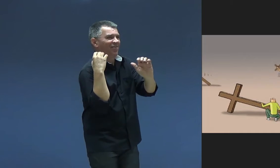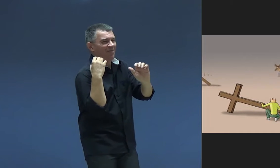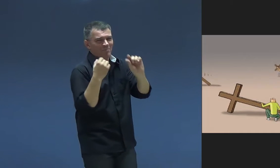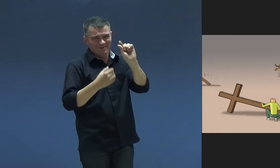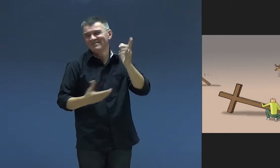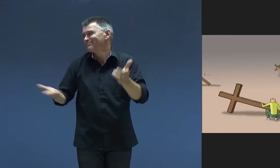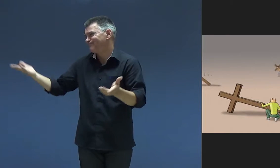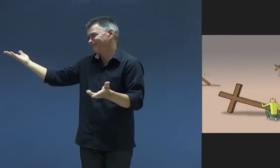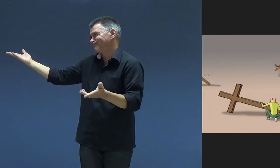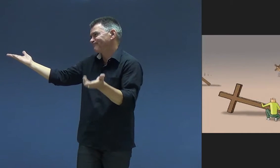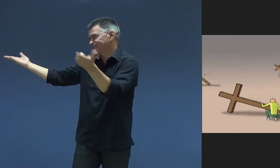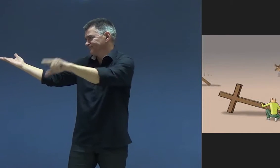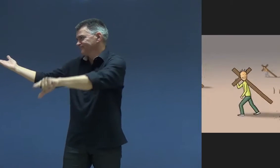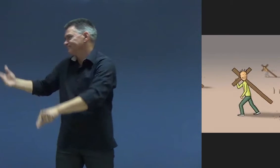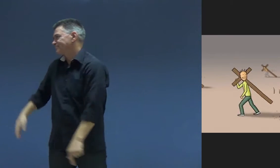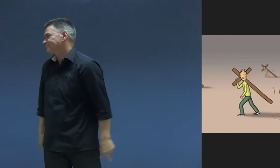estivesse cortando ali as coisas, né?